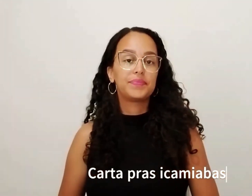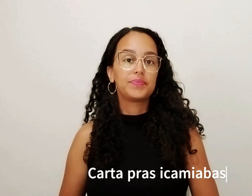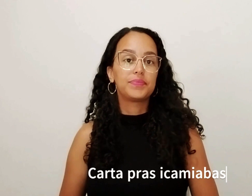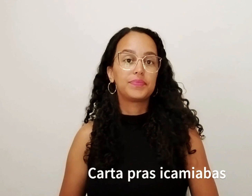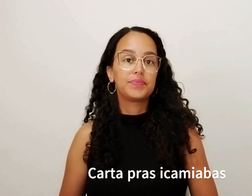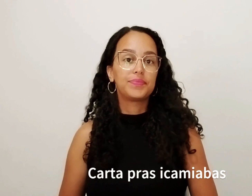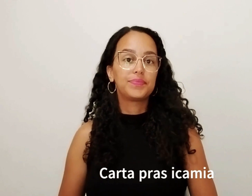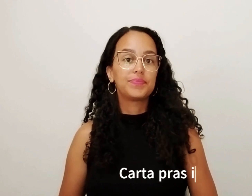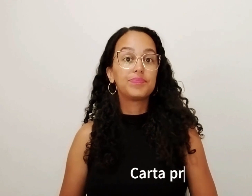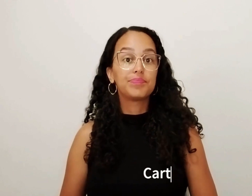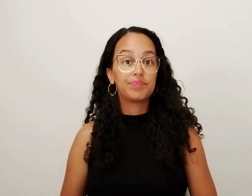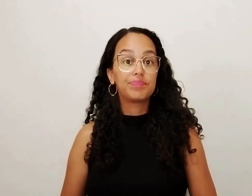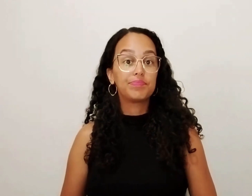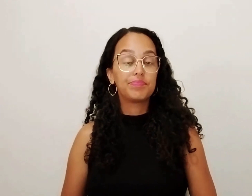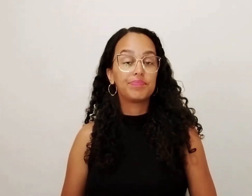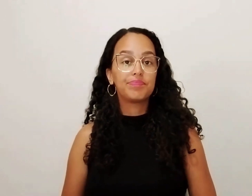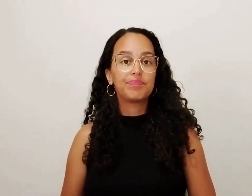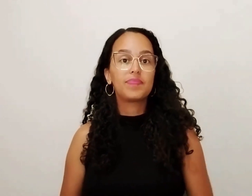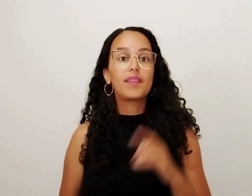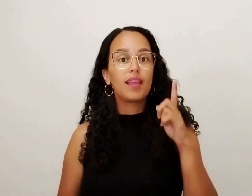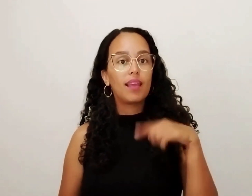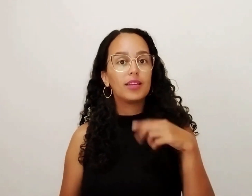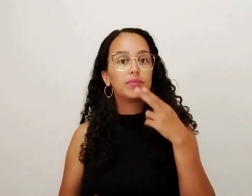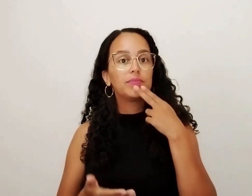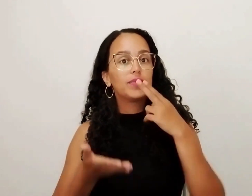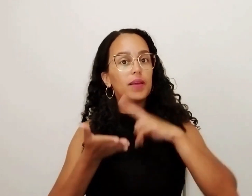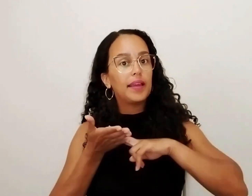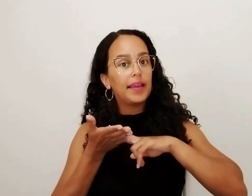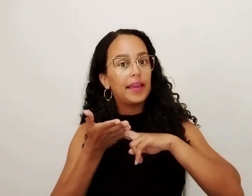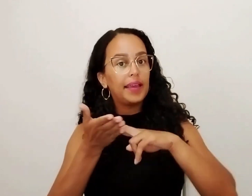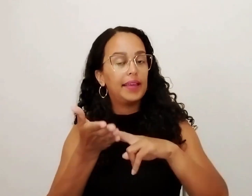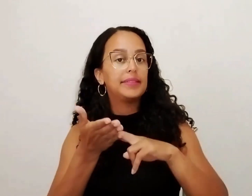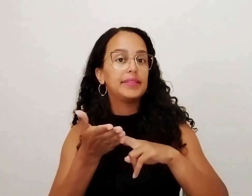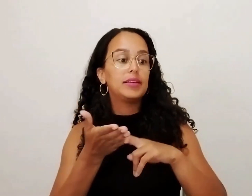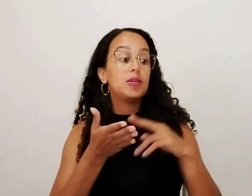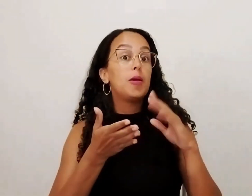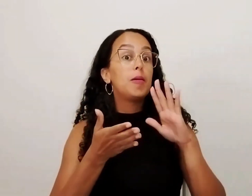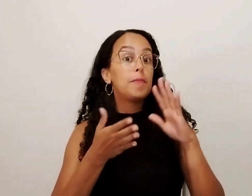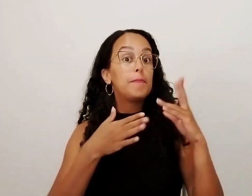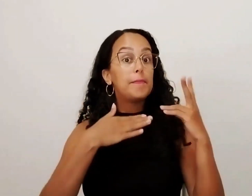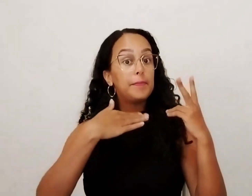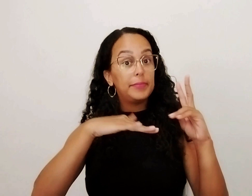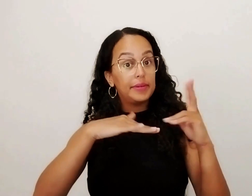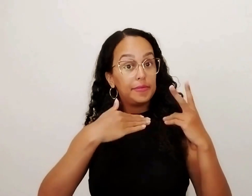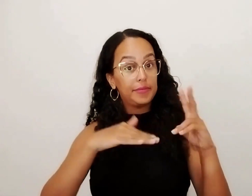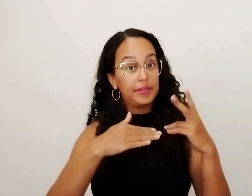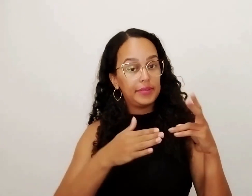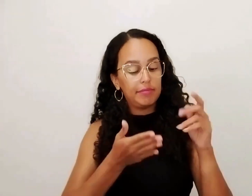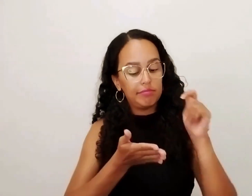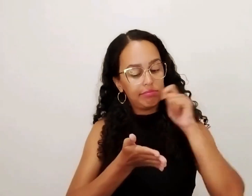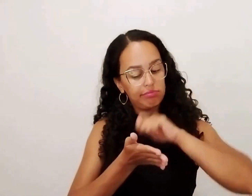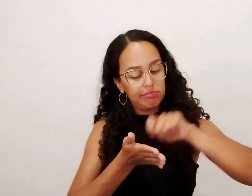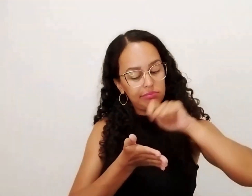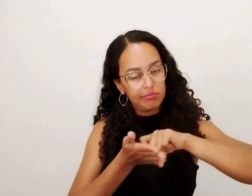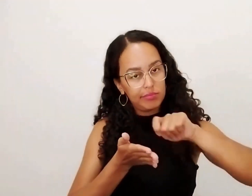em linguagem muito formal e gera uma estranheza muito grande no leitor.